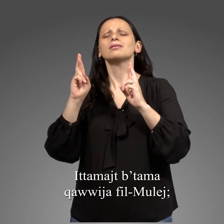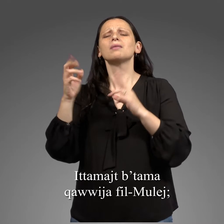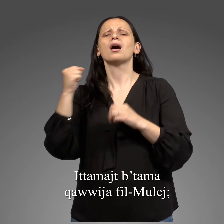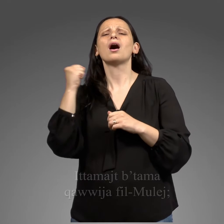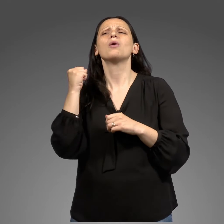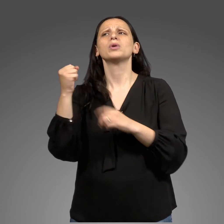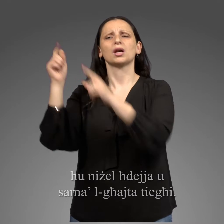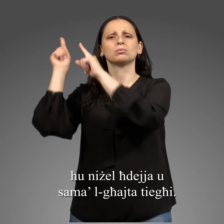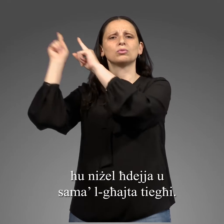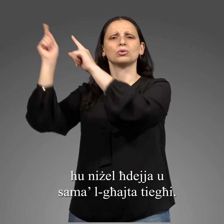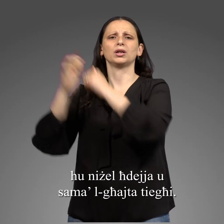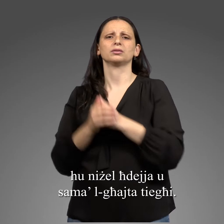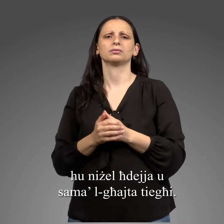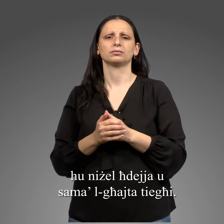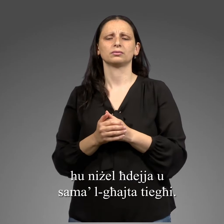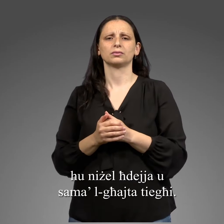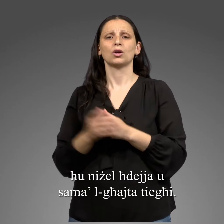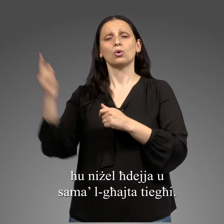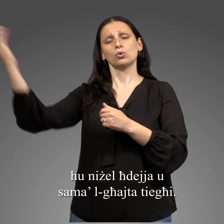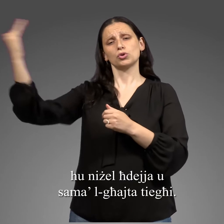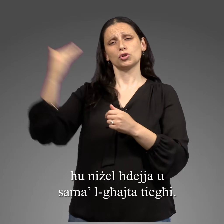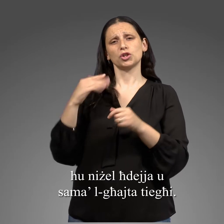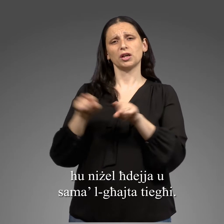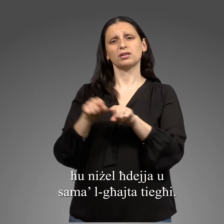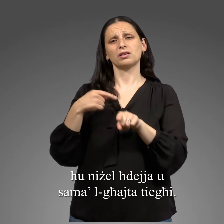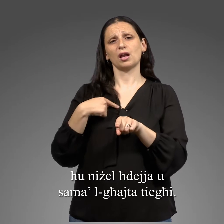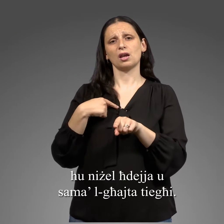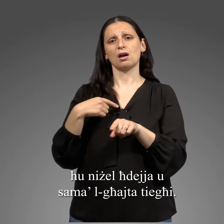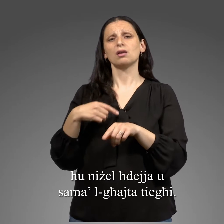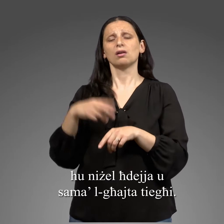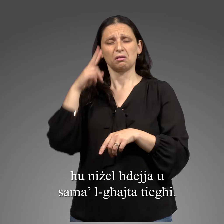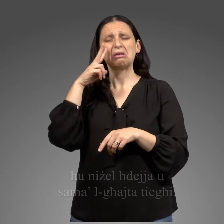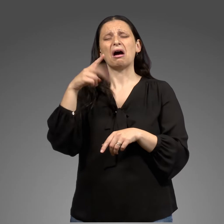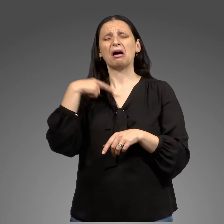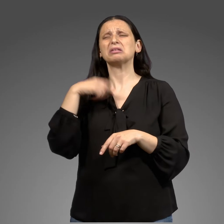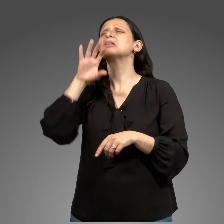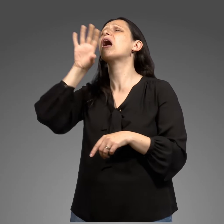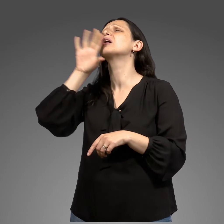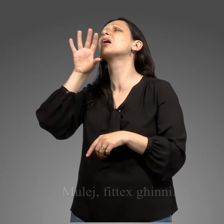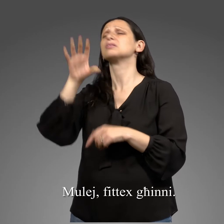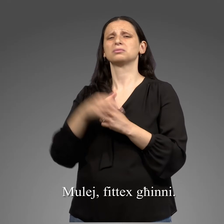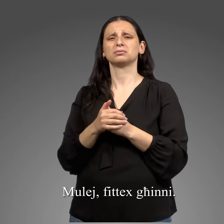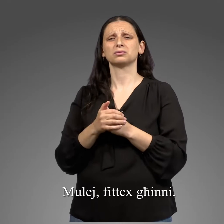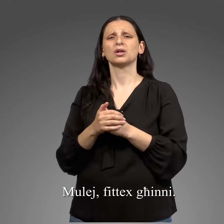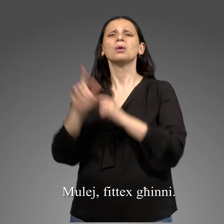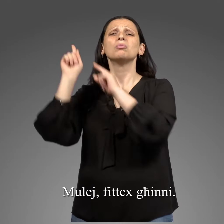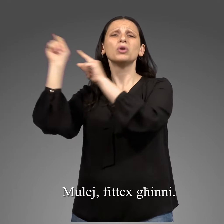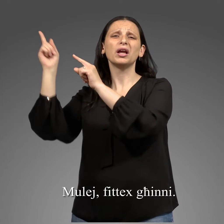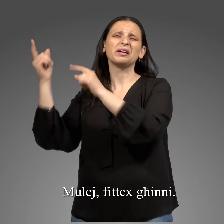-muliħ u-nizal hħdaya u-sama lai tatiħi muliħ fit